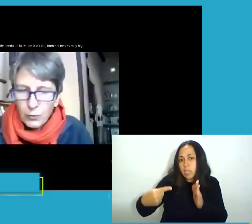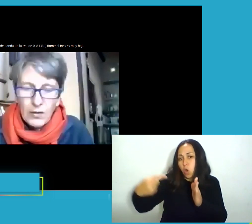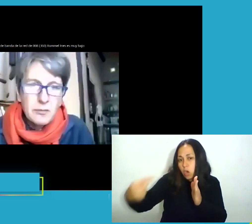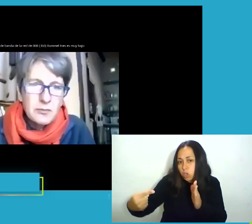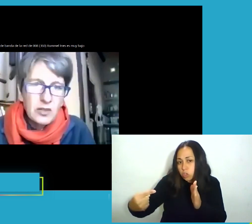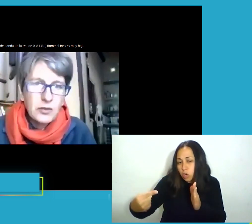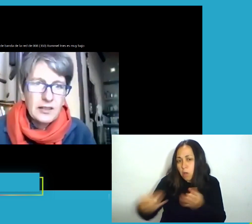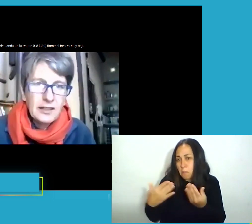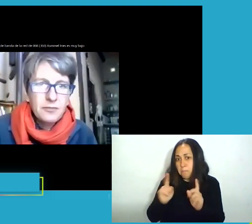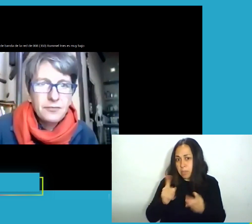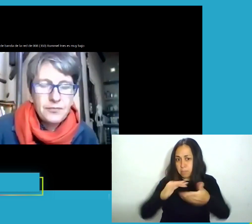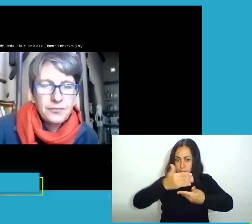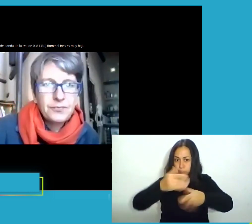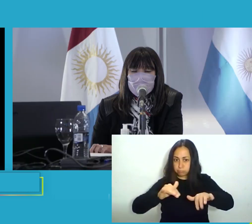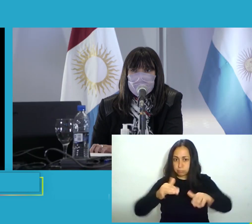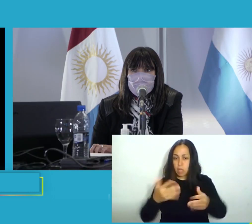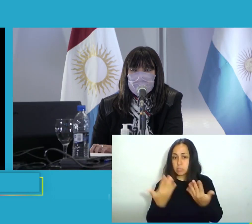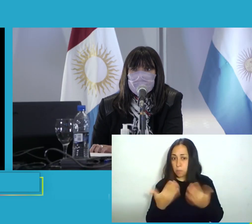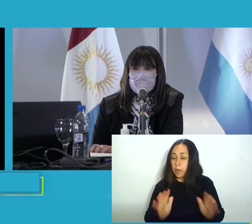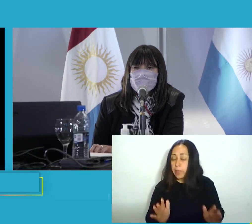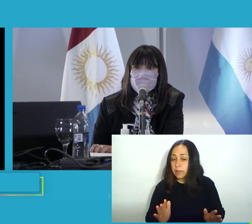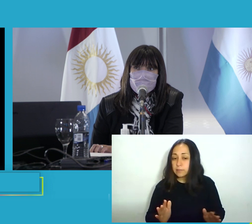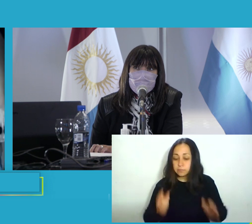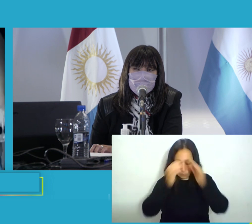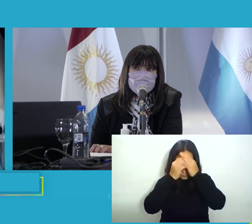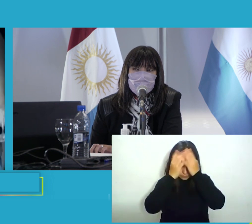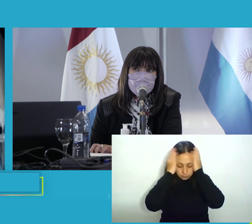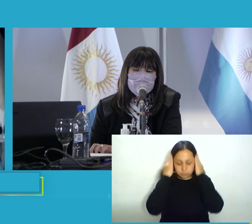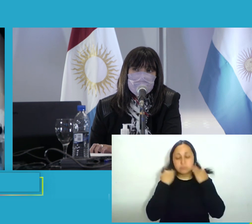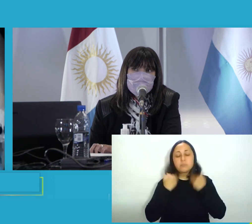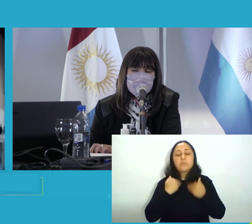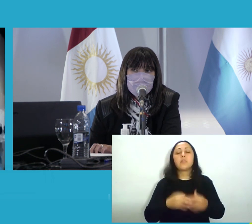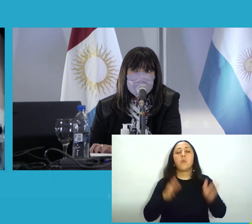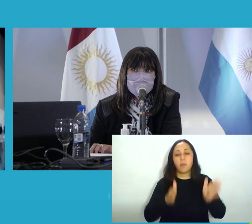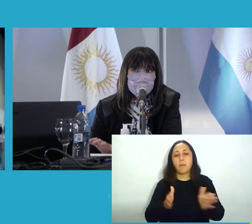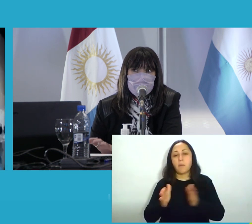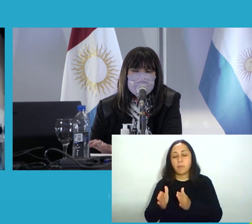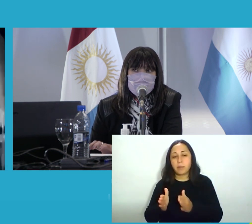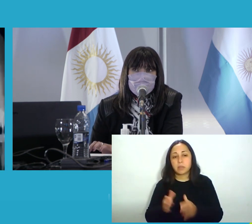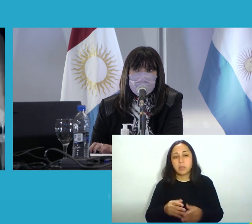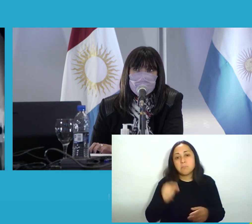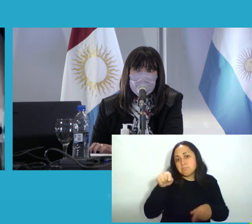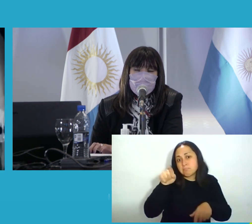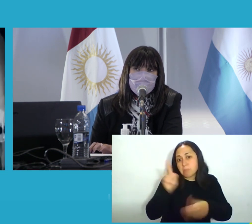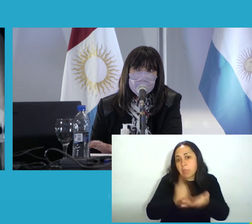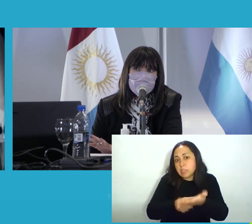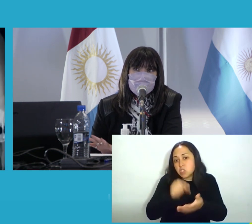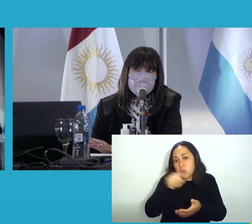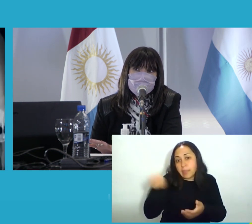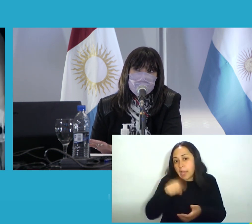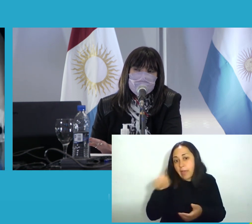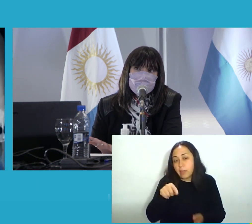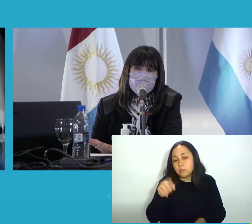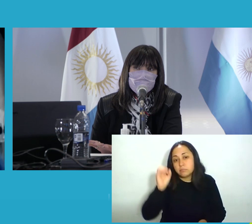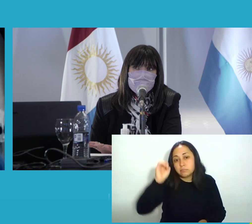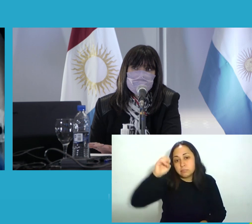otro, ¿pueden usar el mismo dispositivo? Sí. Bueno, yendo por partes, lo de estar o no estar desde el principio es una decisión de cada orador. Lo importante